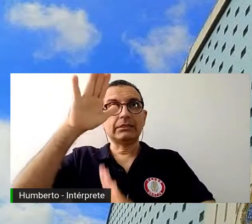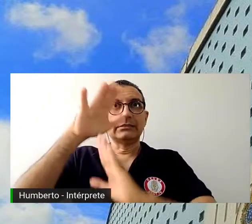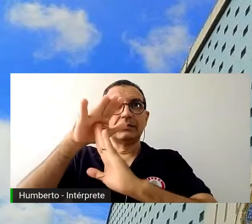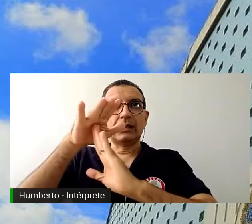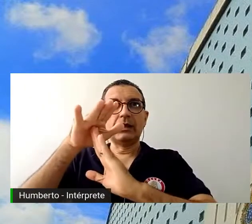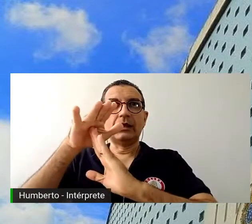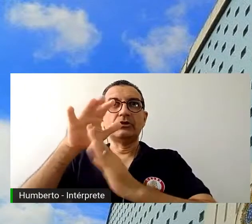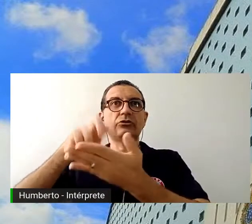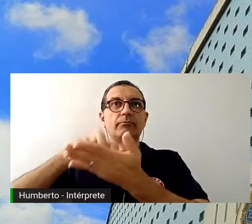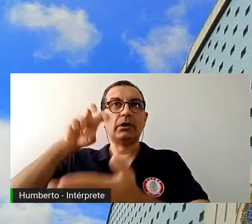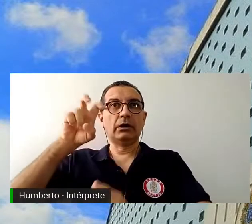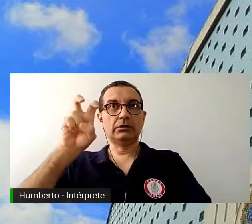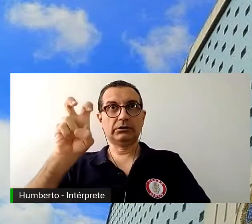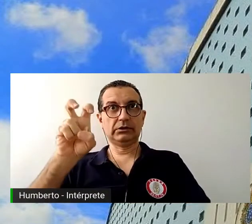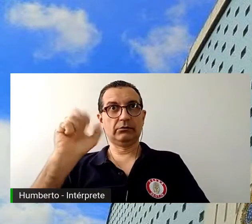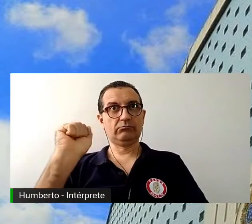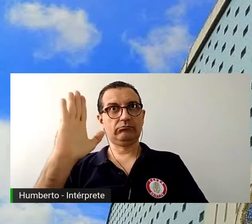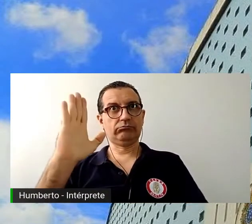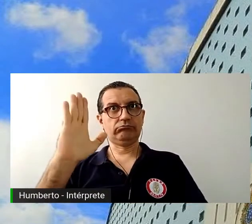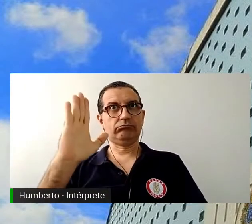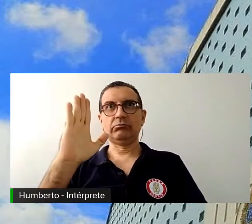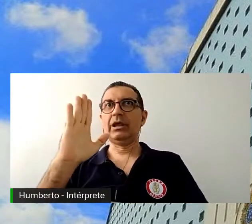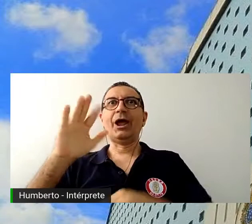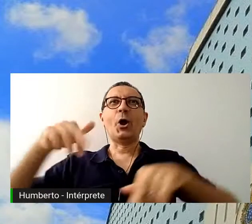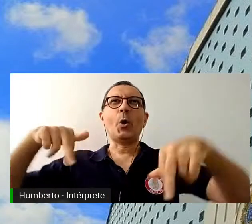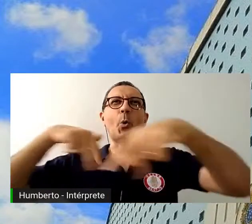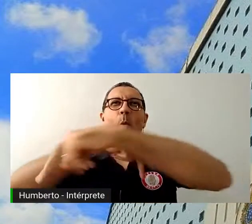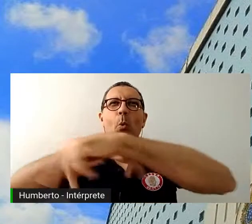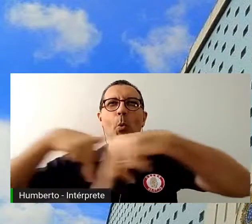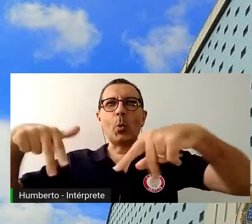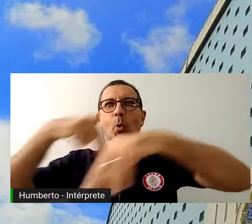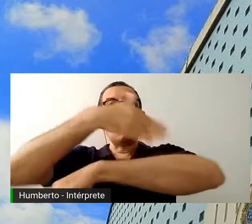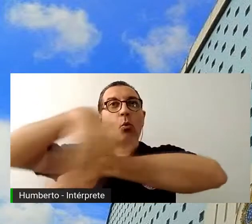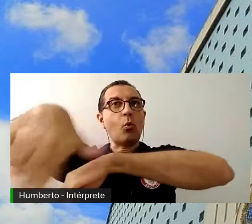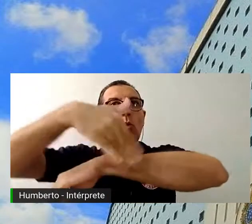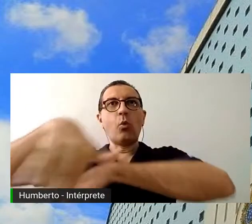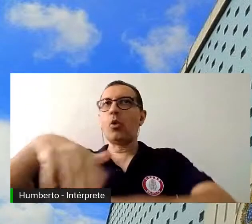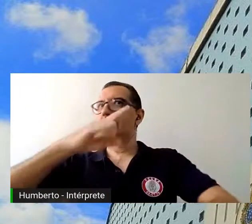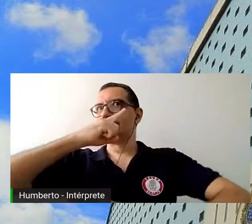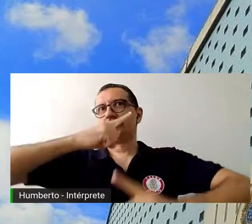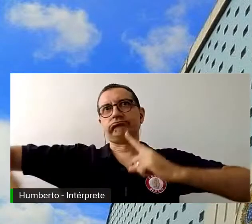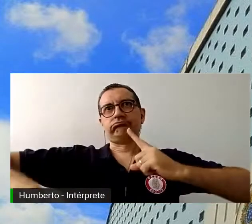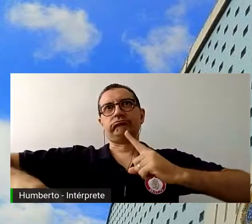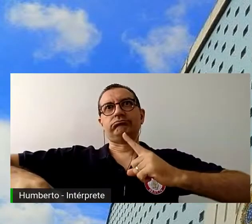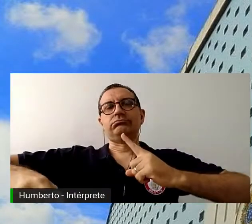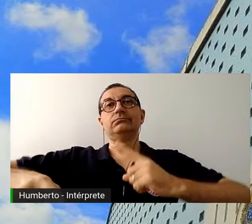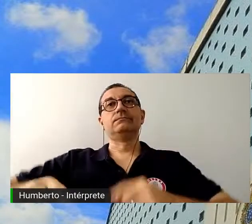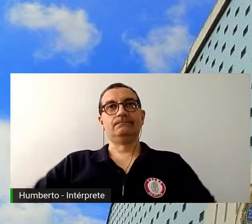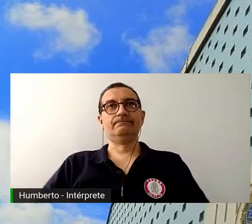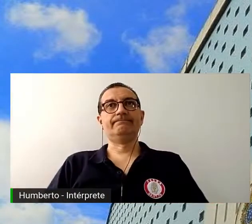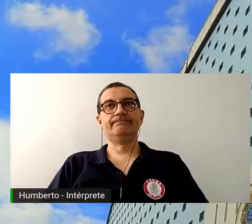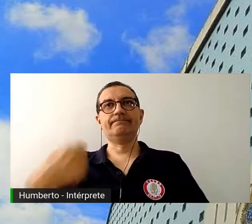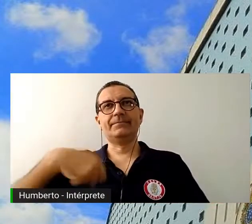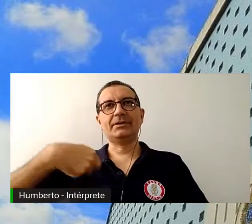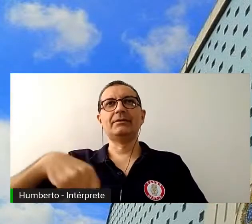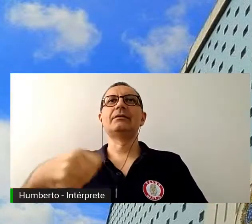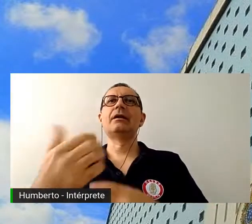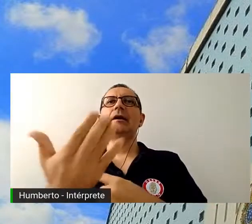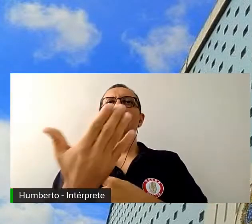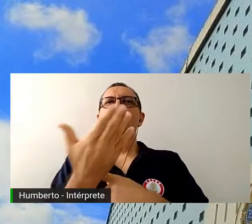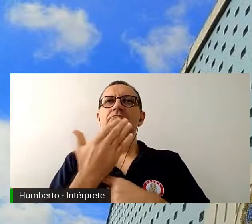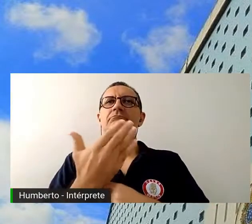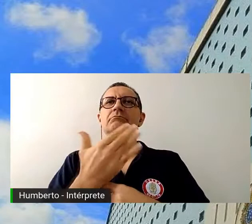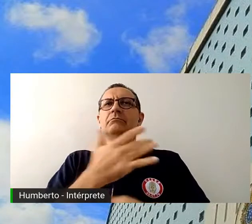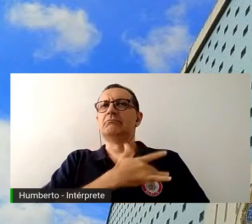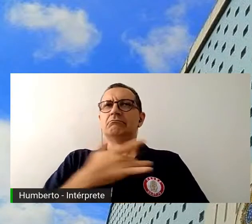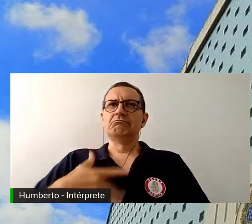todos e todas que continuem se cuidando da saúde física, da saúde mental, e um excelente início